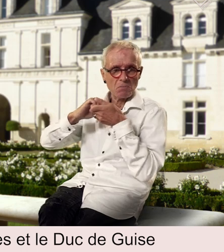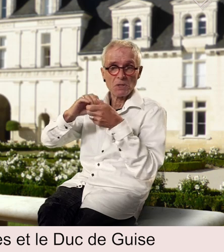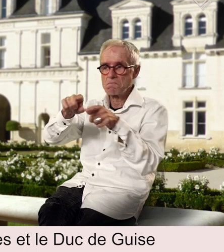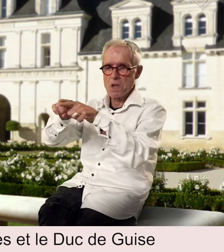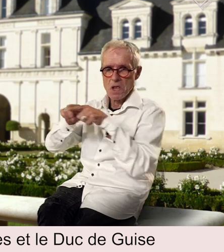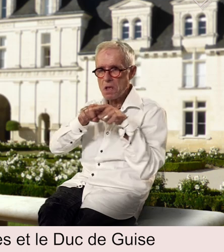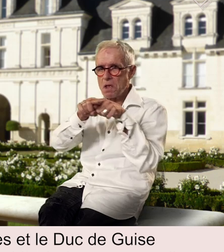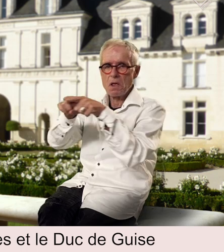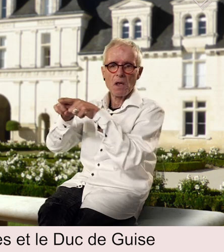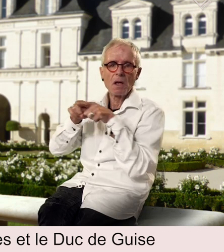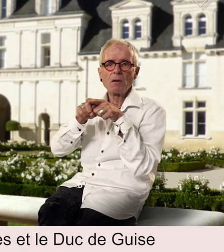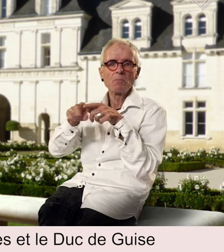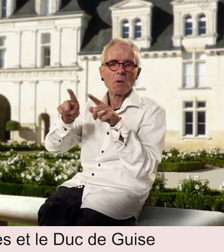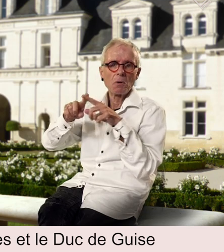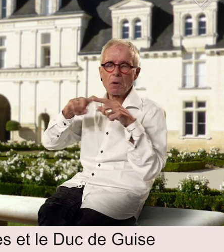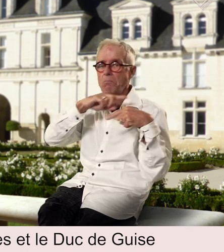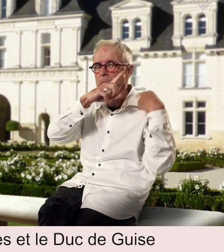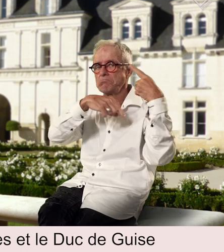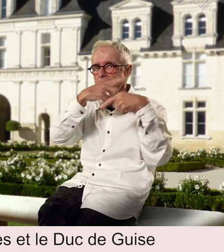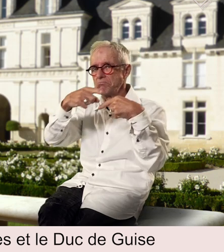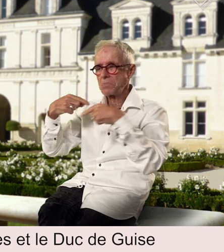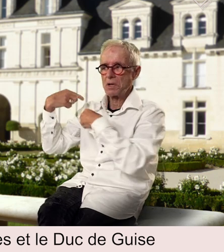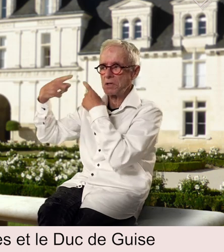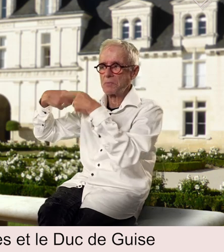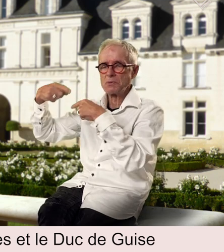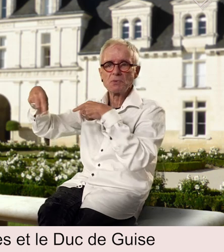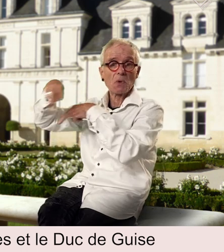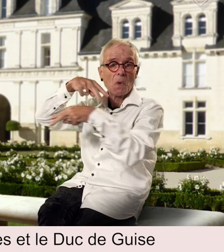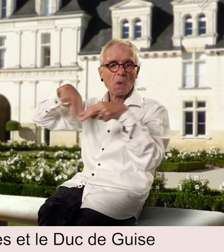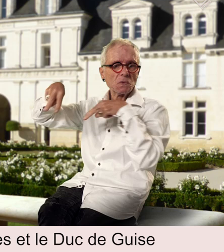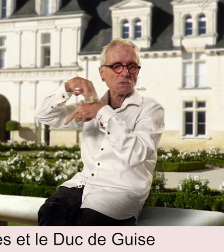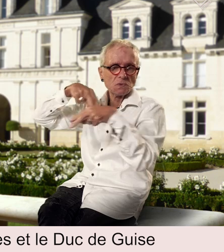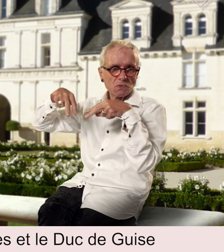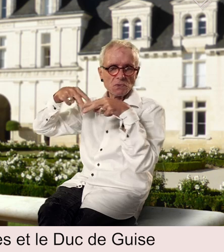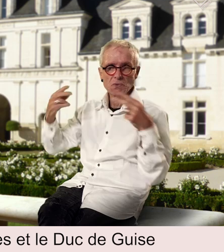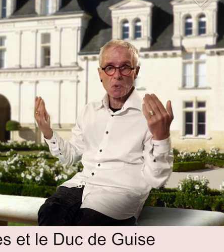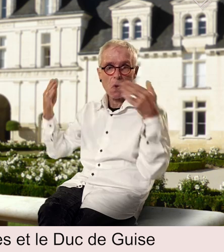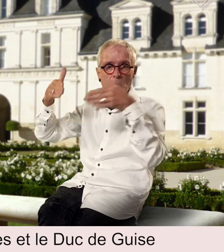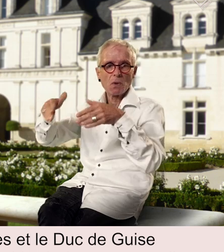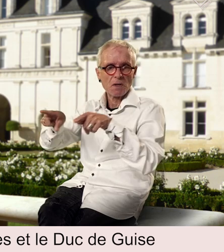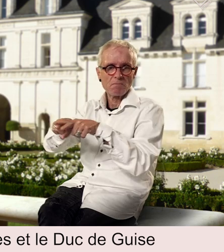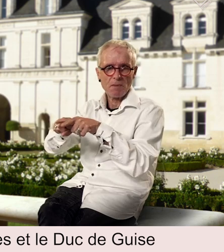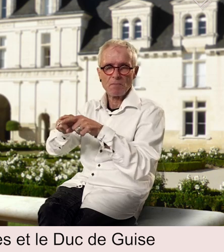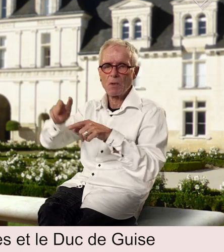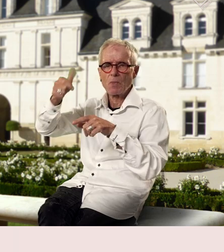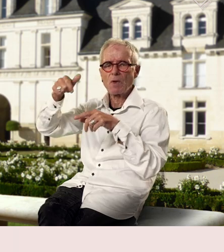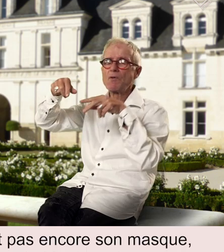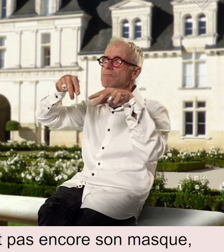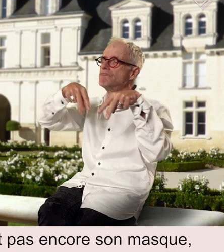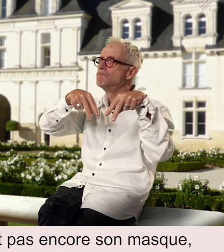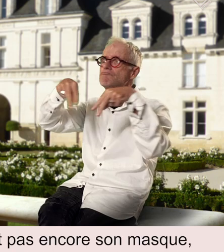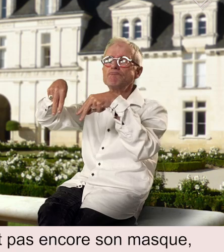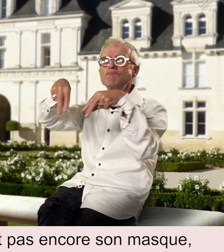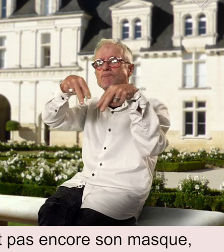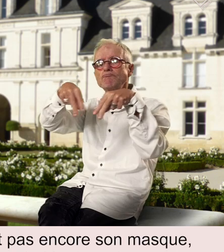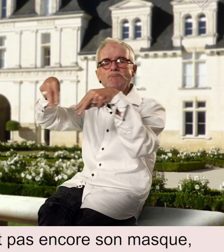pareils, comme ont accoutumé de l'être les habits de ceux qui dansent une même entrée. La première fois que le ballet se dansa, le duc